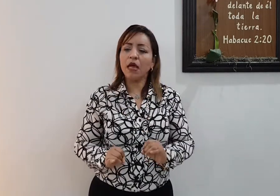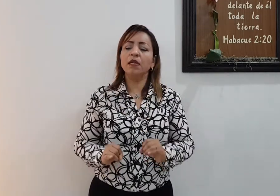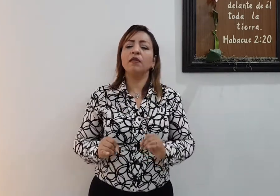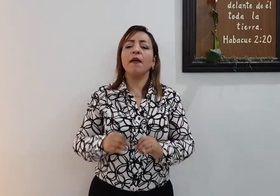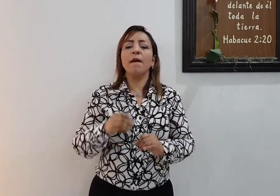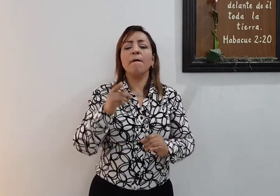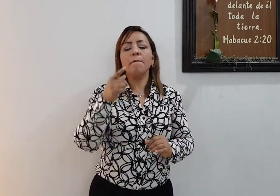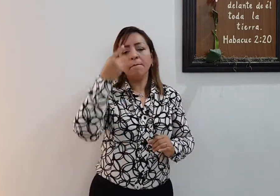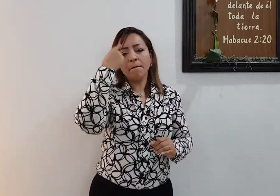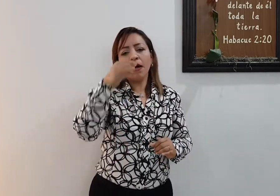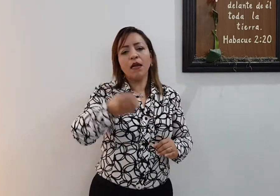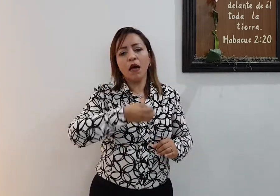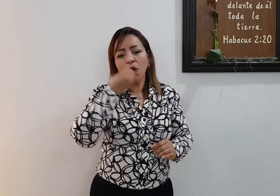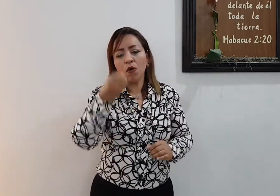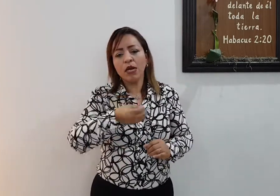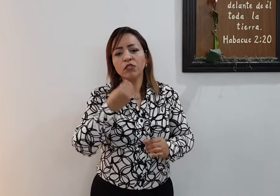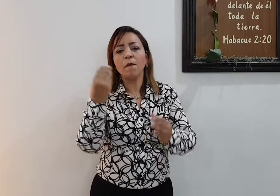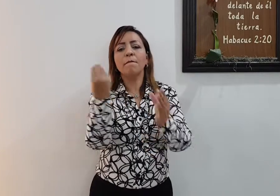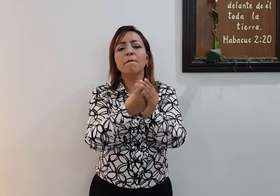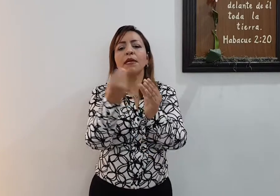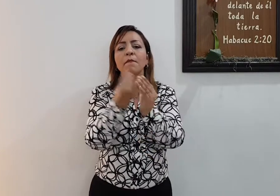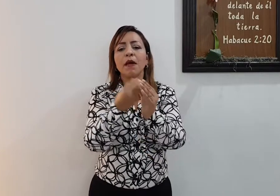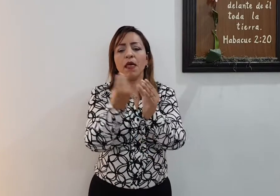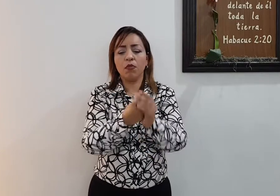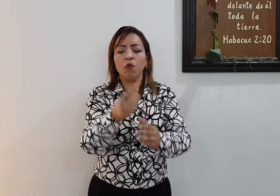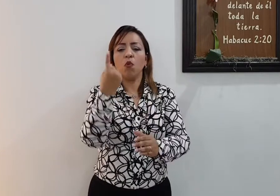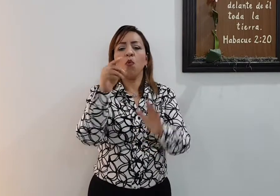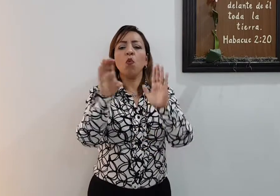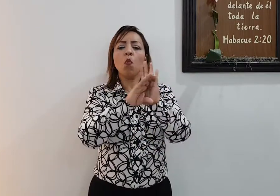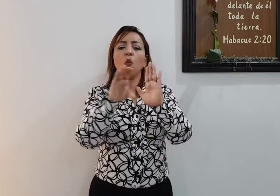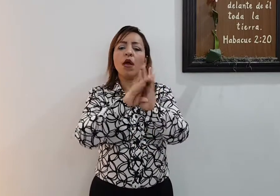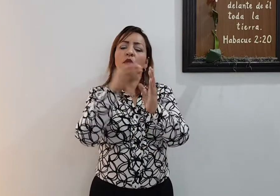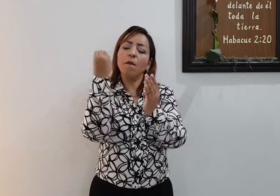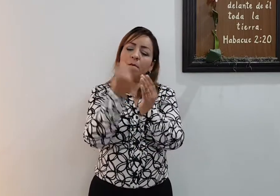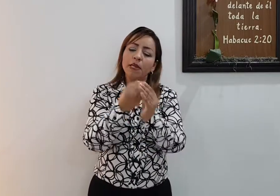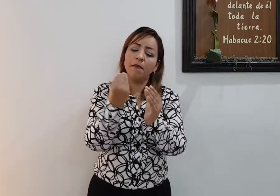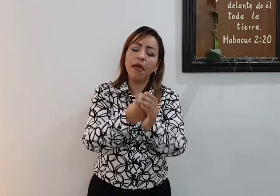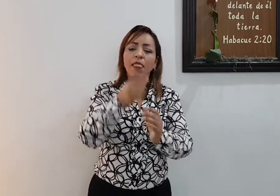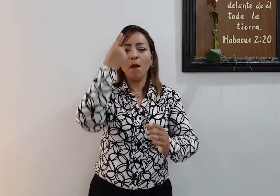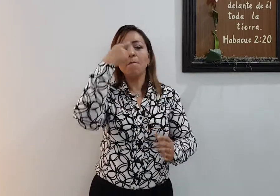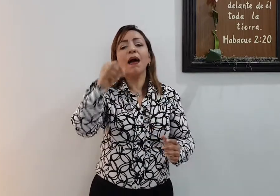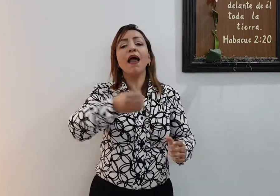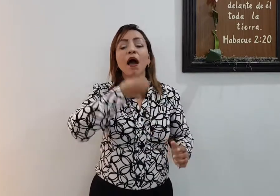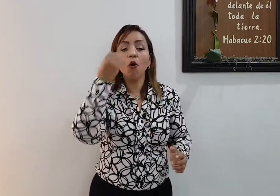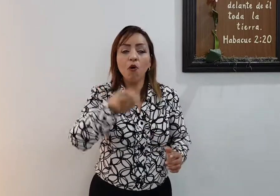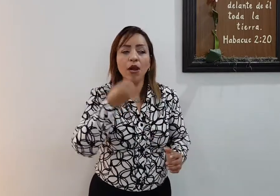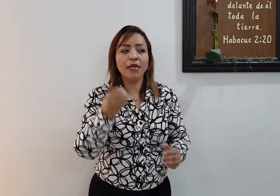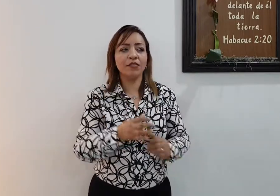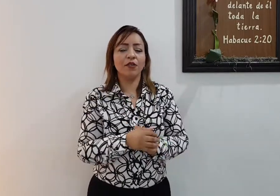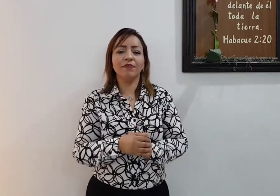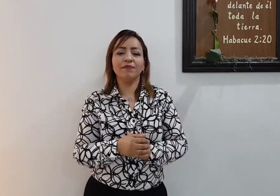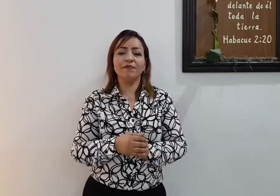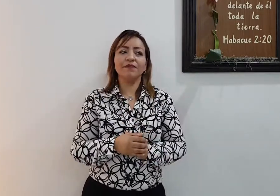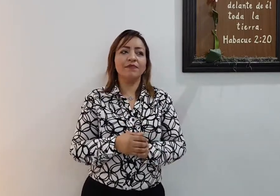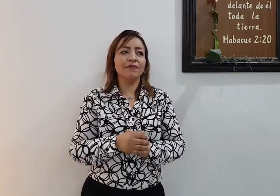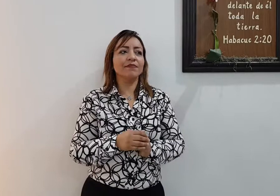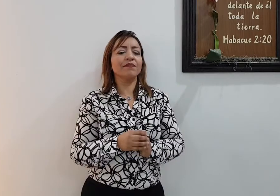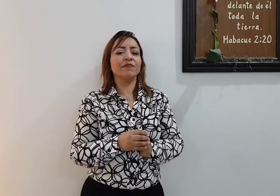Bueno, espero que usted vaya al cielo, ¿verdad? Pues si no, no sé qué va a pasar. Pero hasta que lleguemos a su presencia, ya no necesitaremos